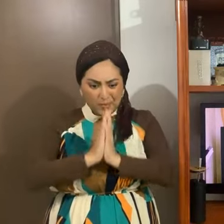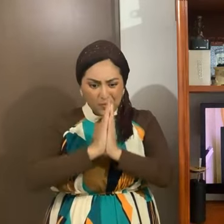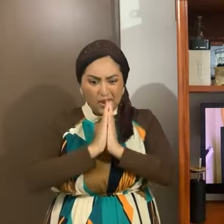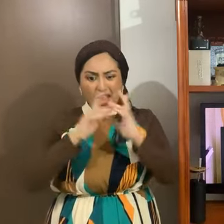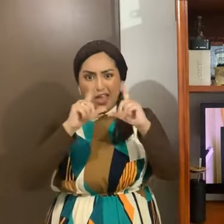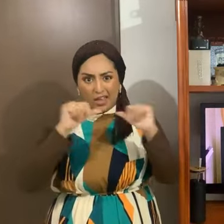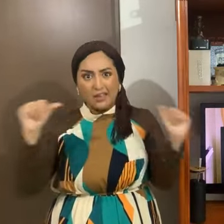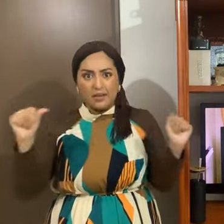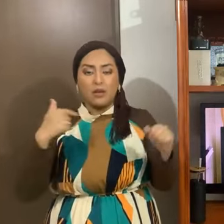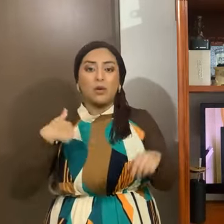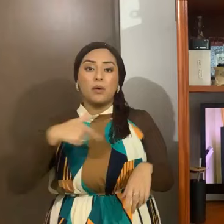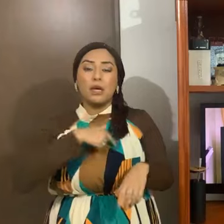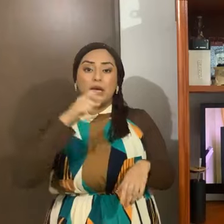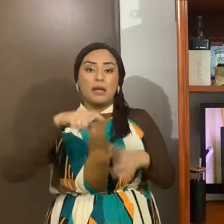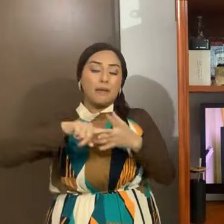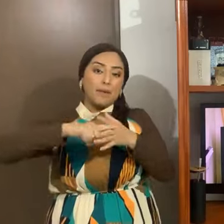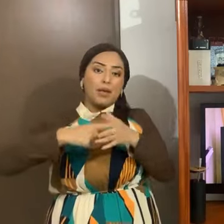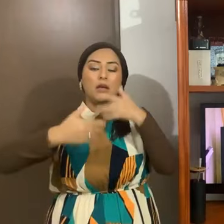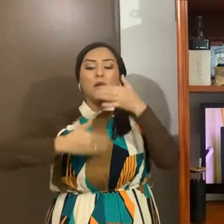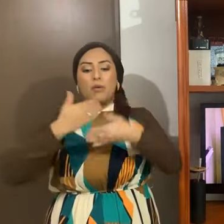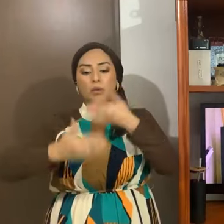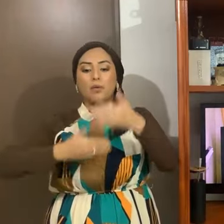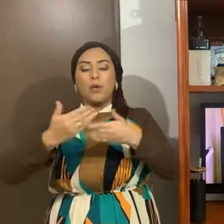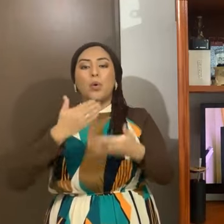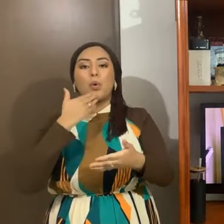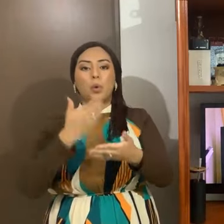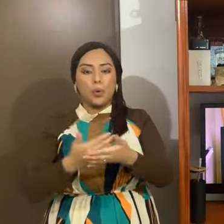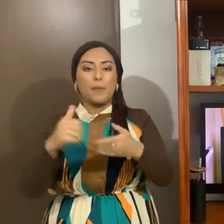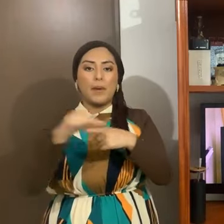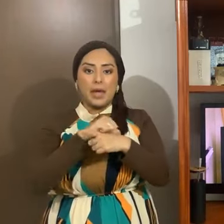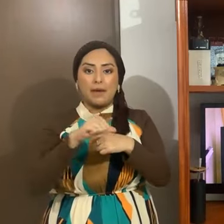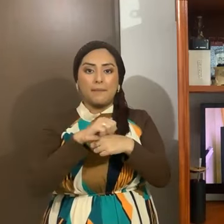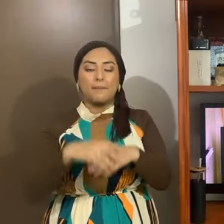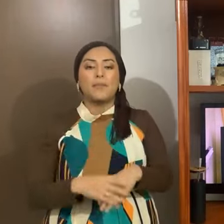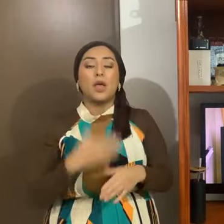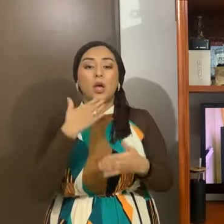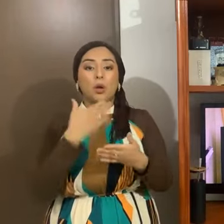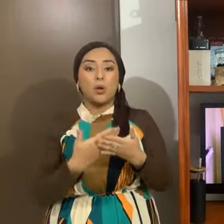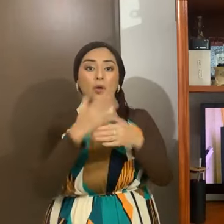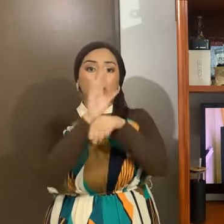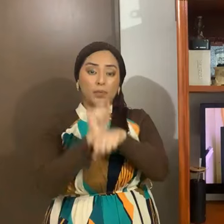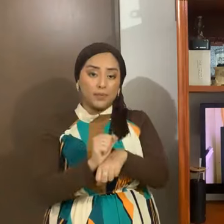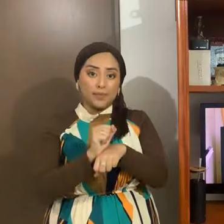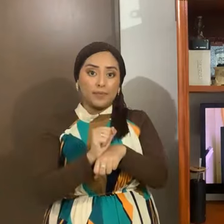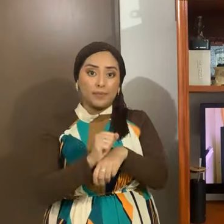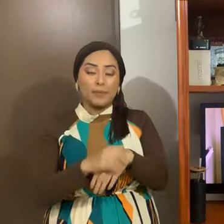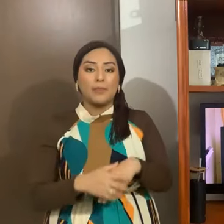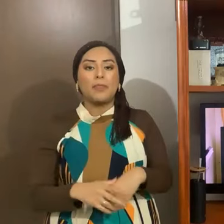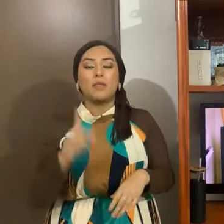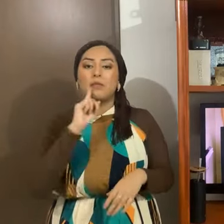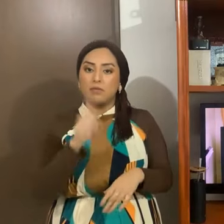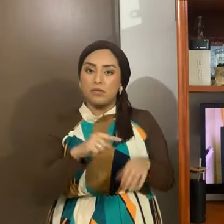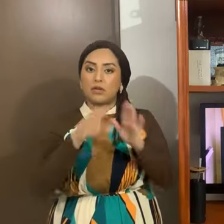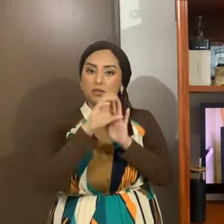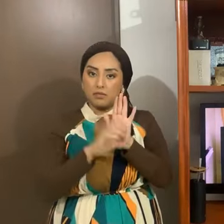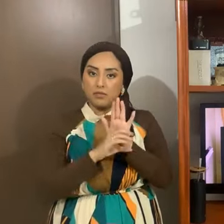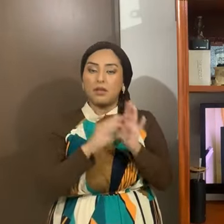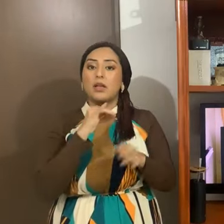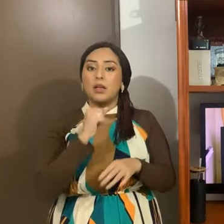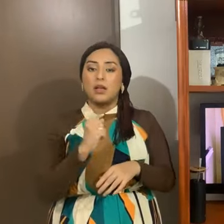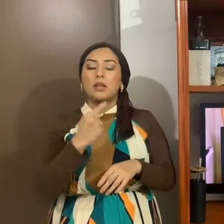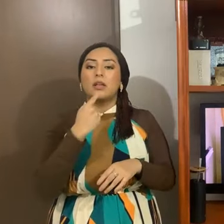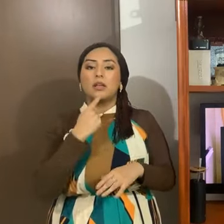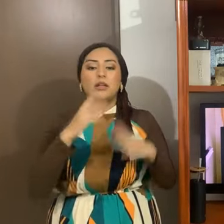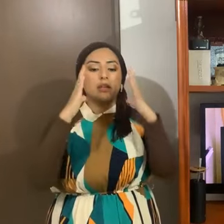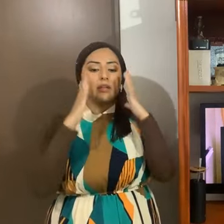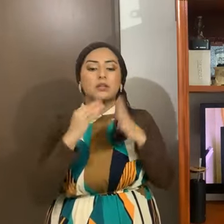básico. Entonces tenemos que empezar a desarrollar buenos hábitos. Un buen hábito, y es un mandamiento, es